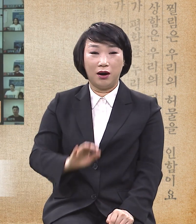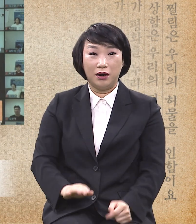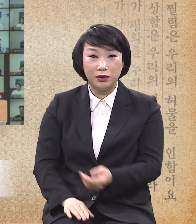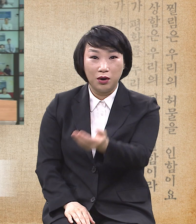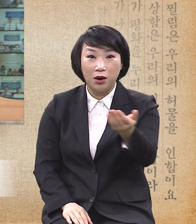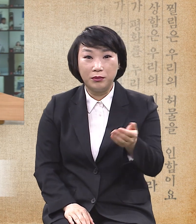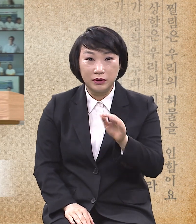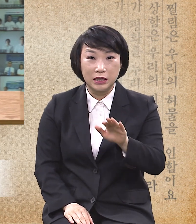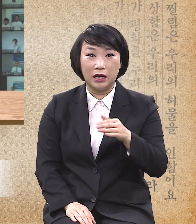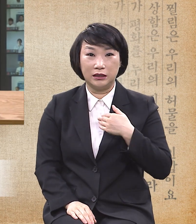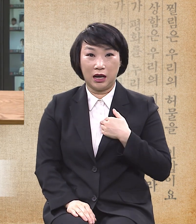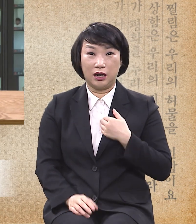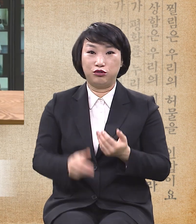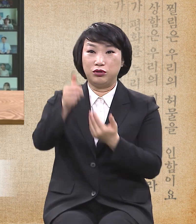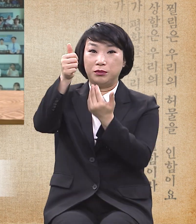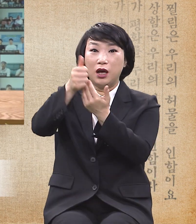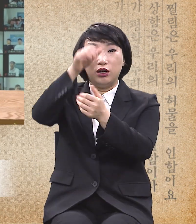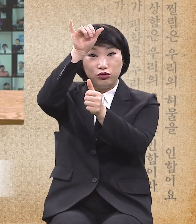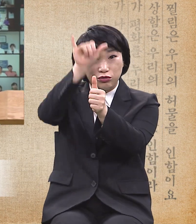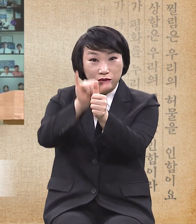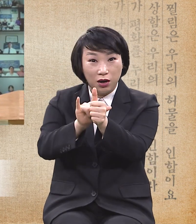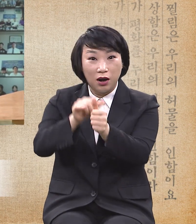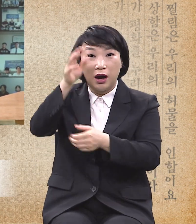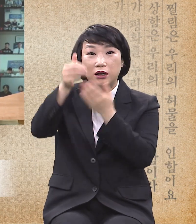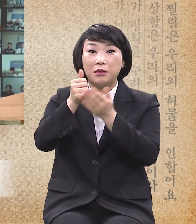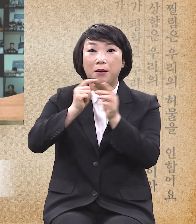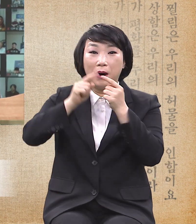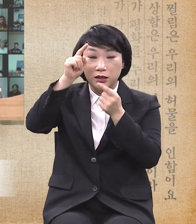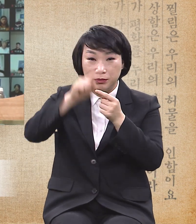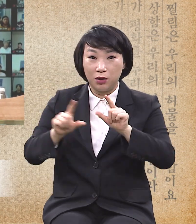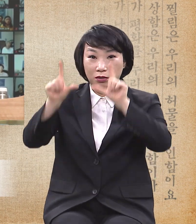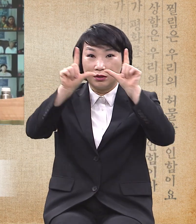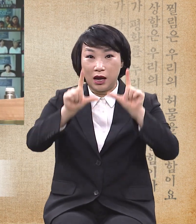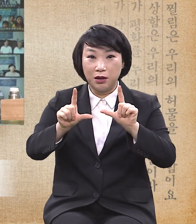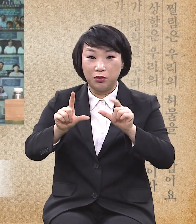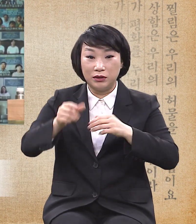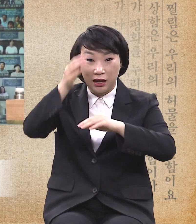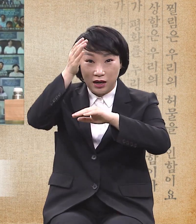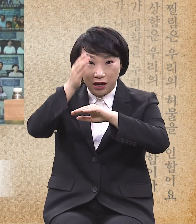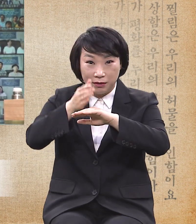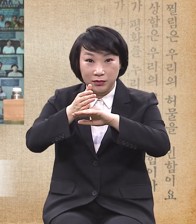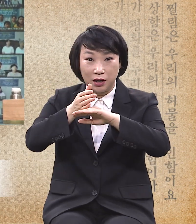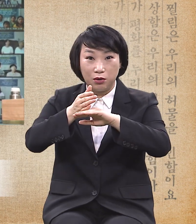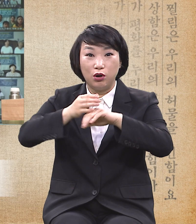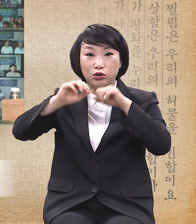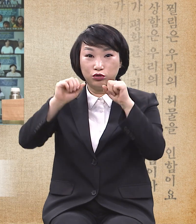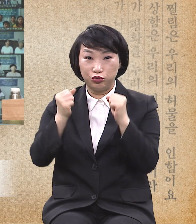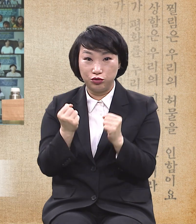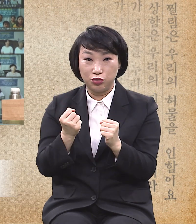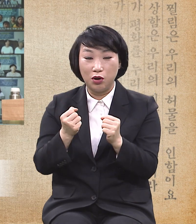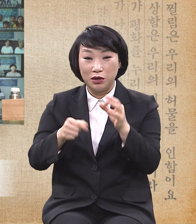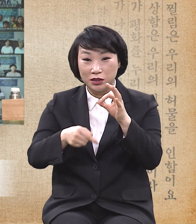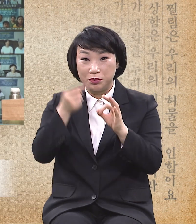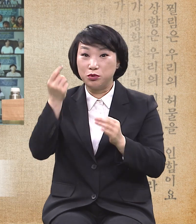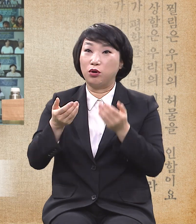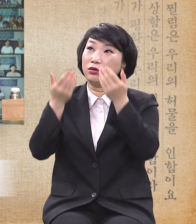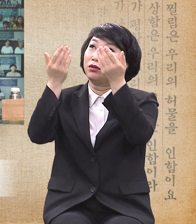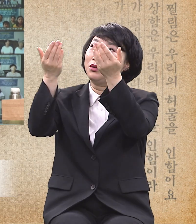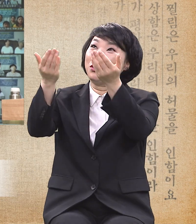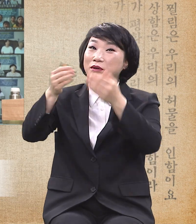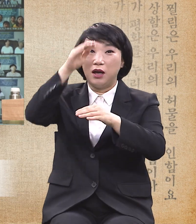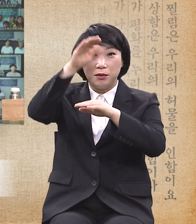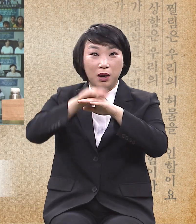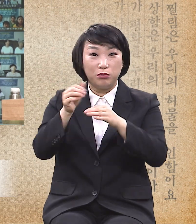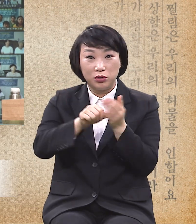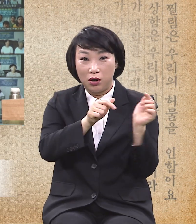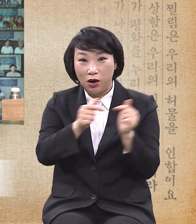자, 내가 주 앞에 충성하고 하나님 말씀대로 살고 감사하고 순종하고 11조 드리고